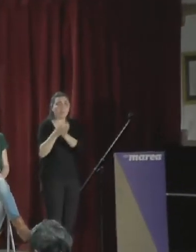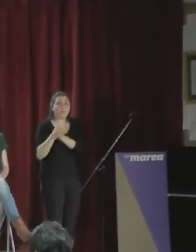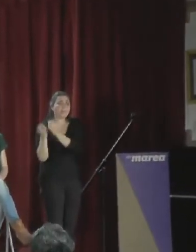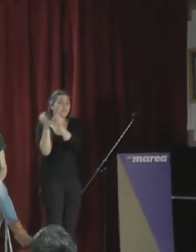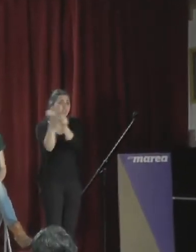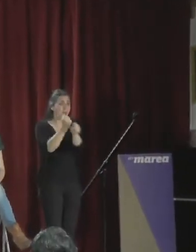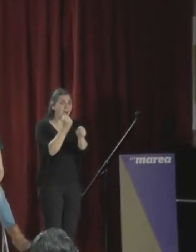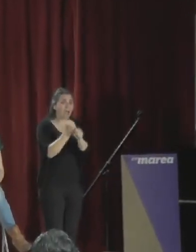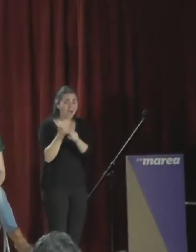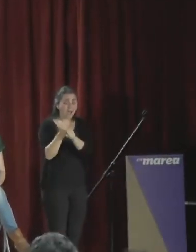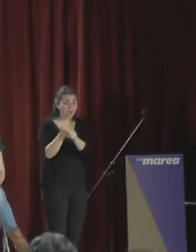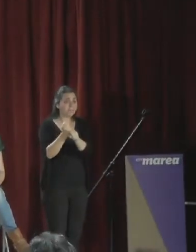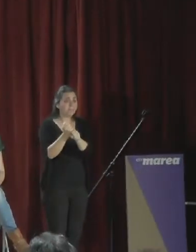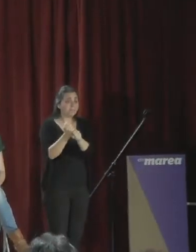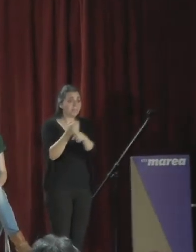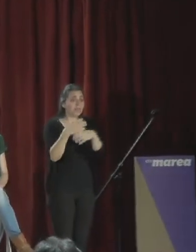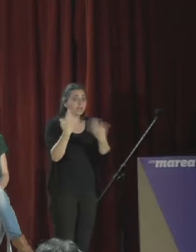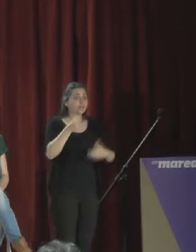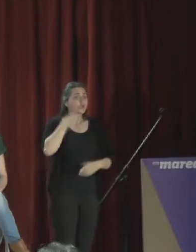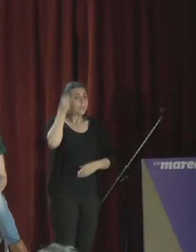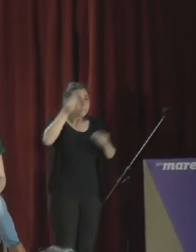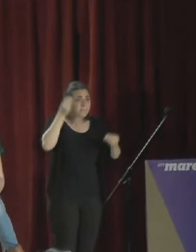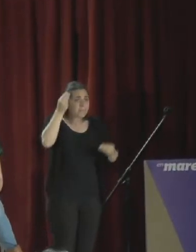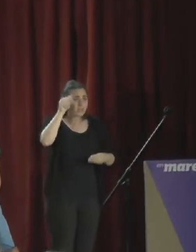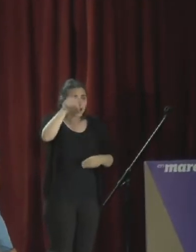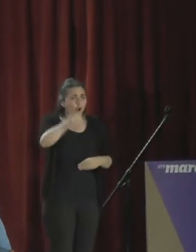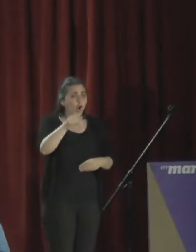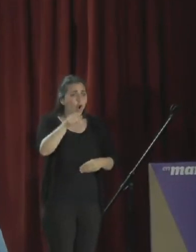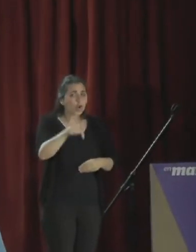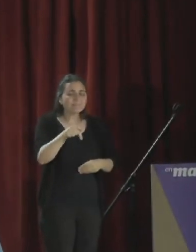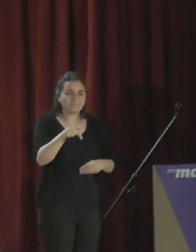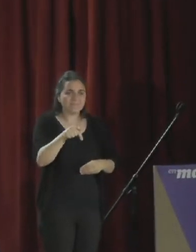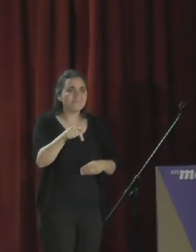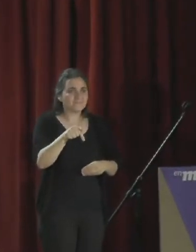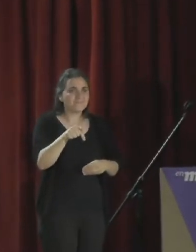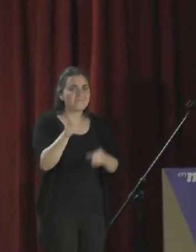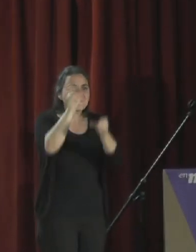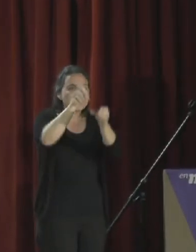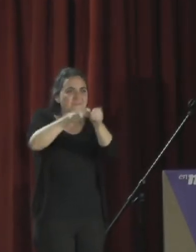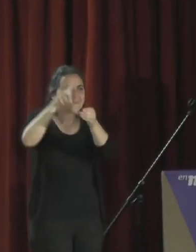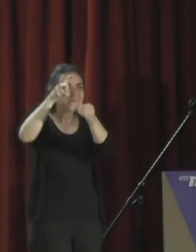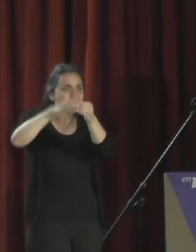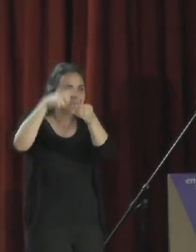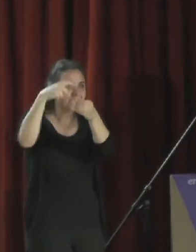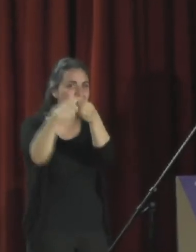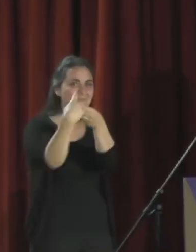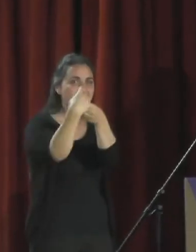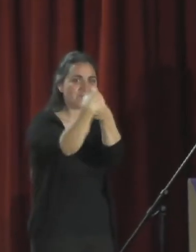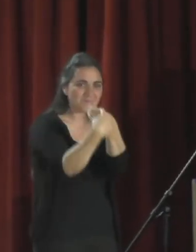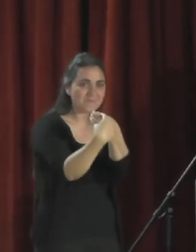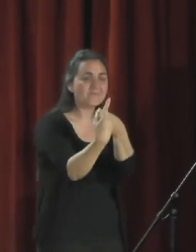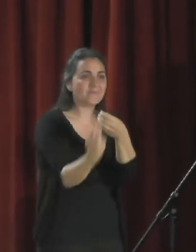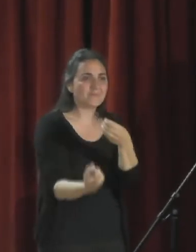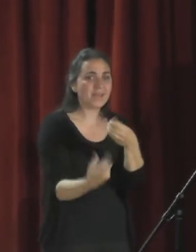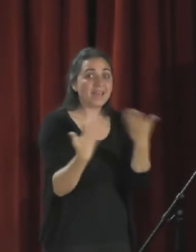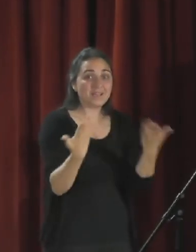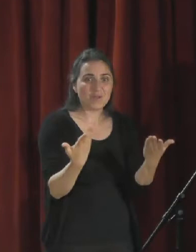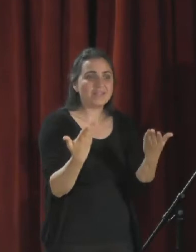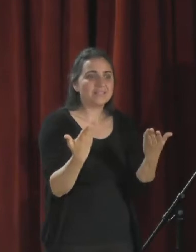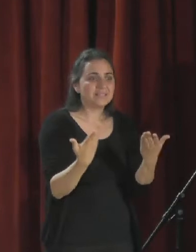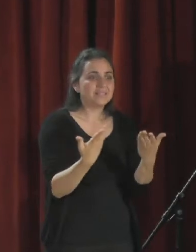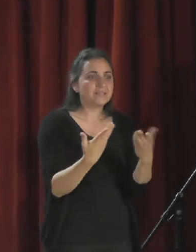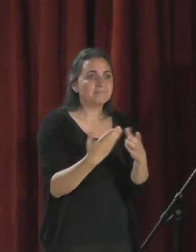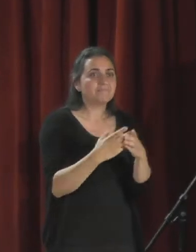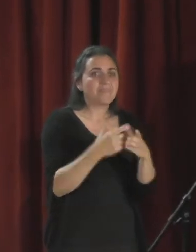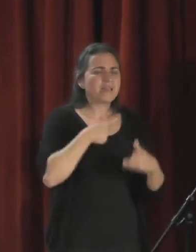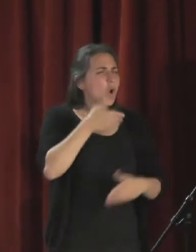somos, creo que hoxe sairemos daqui sendo tamén gotas de auga, todas vós, por algo estades aquí. Seremos gotas de auga e creo que